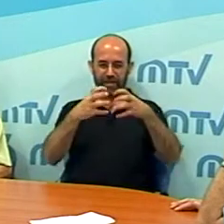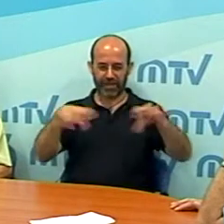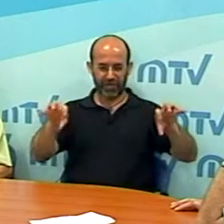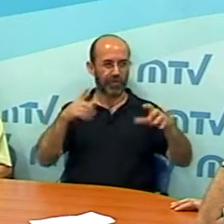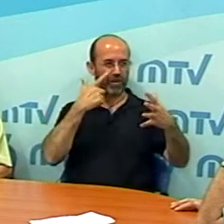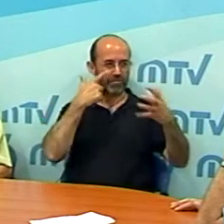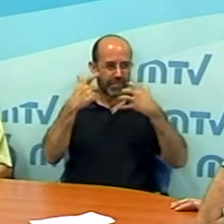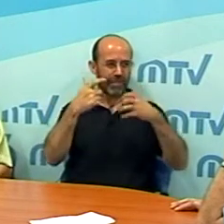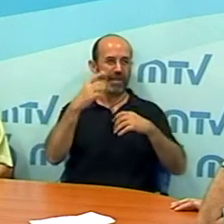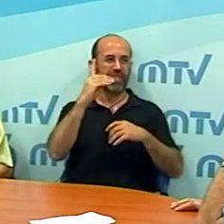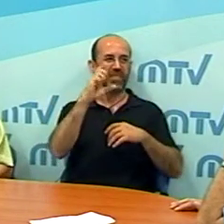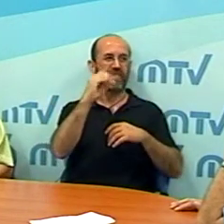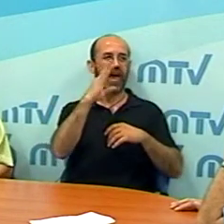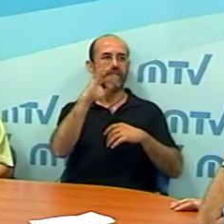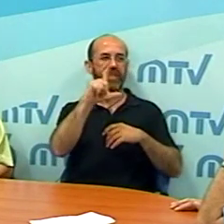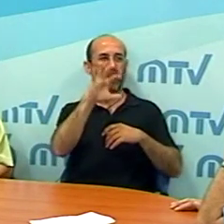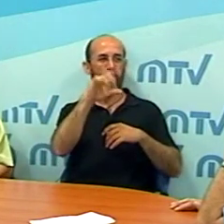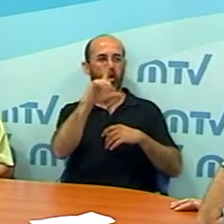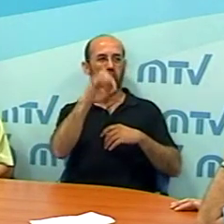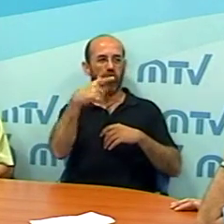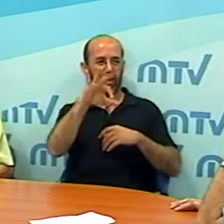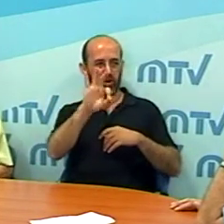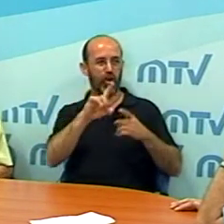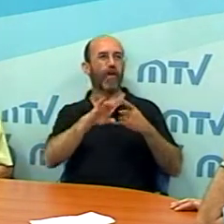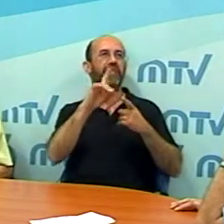ignorancia en este aspecto. De todas maneras,